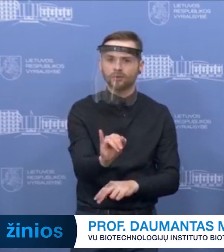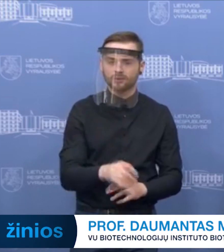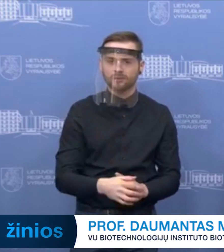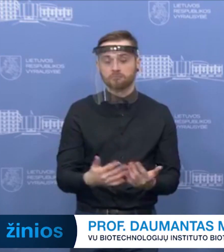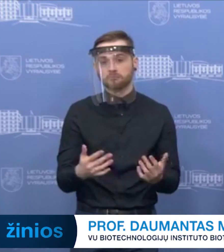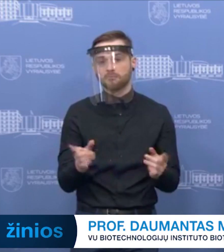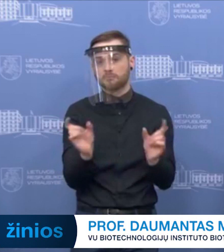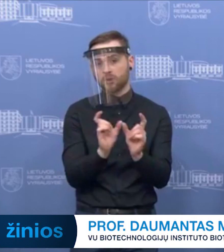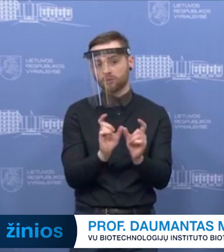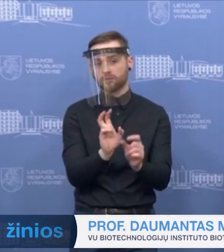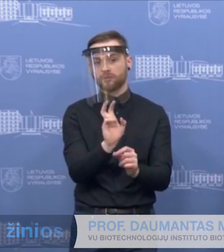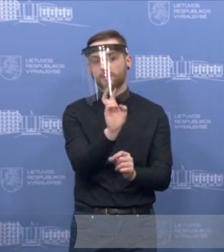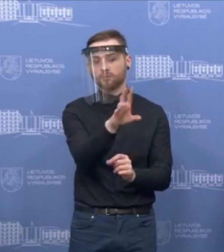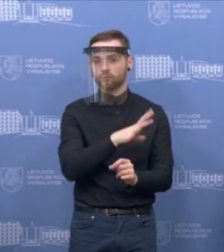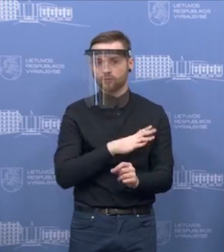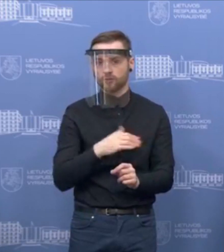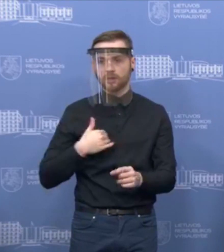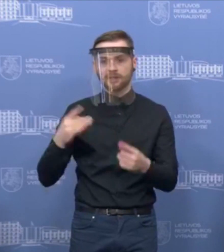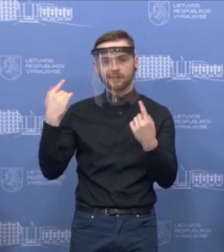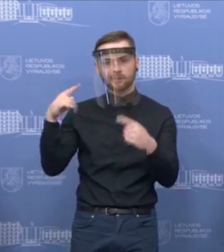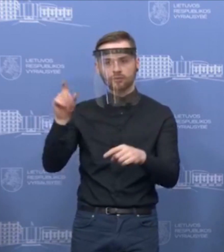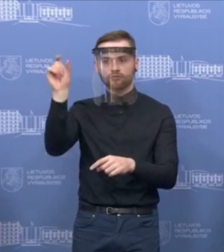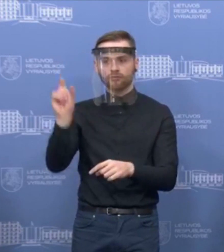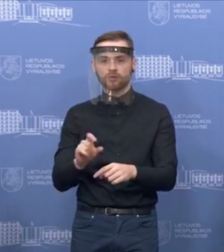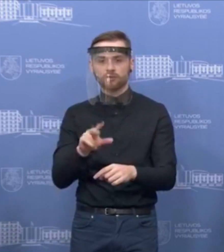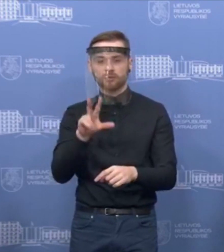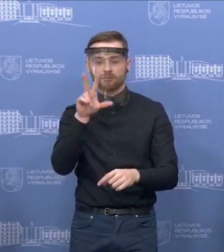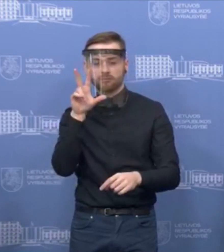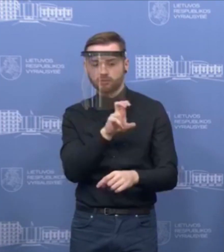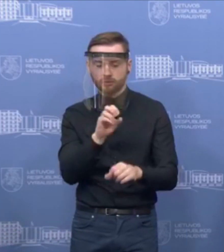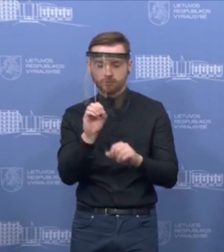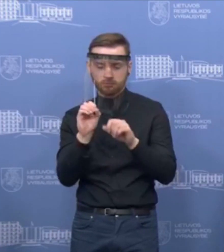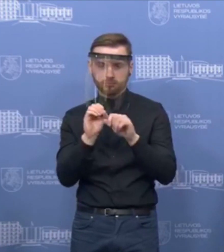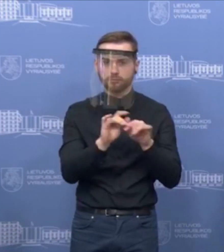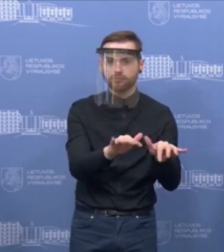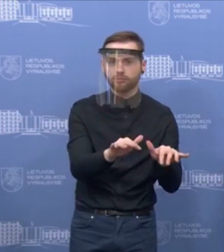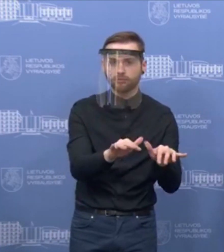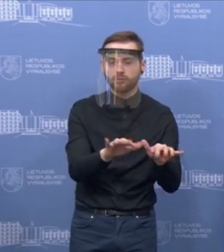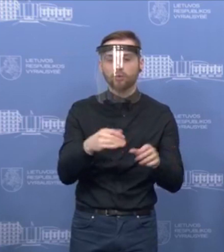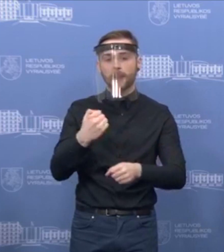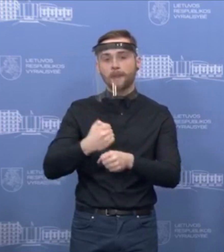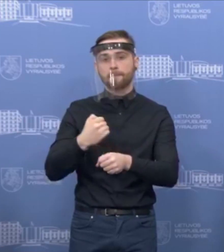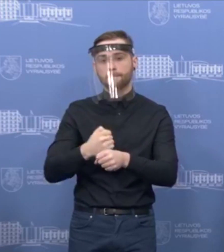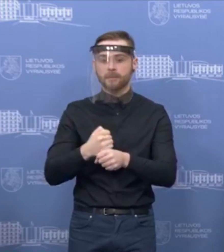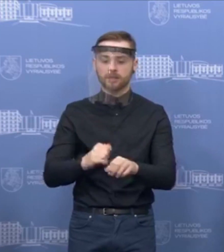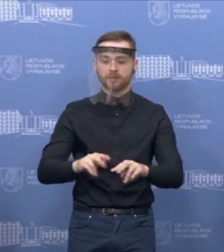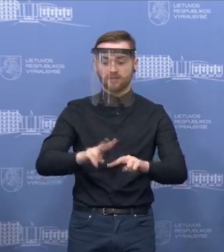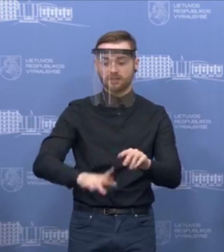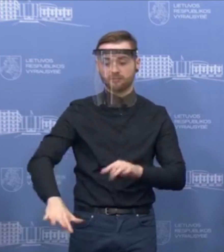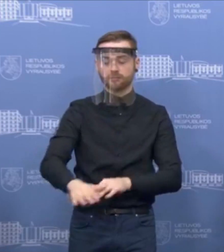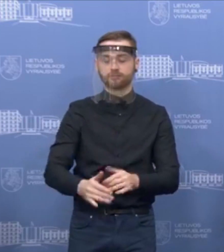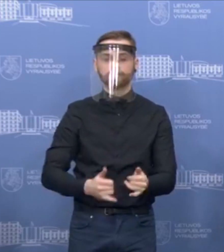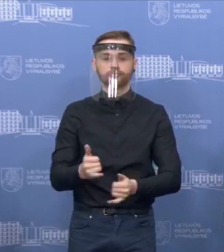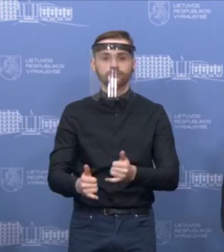balėjote ten apčiaudio, apkosio ir ant žemės guli viruso dalelio. Jeigu jūs su tais batais pasivaikščiat po tokią vietą